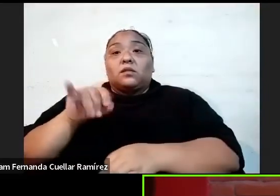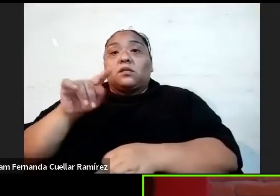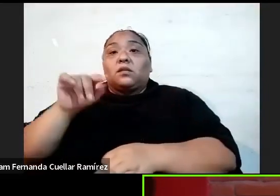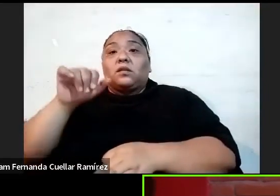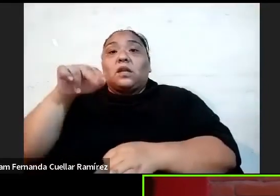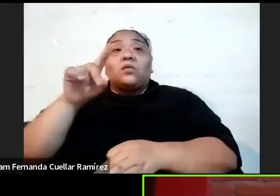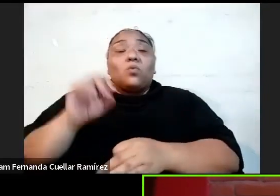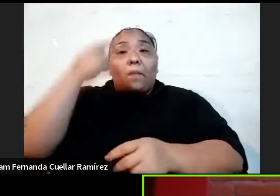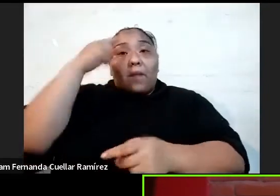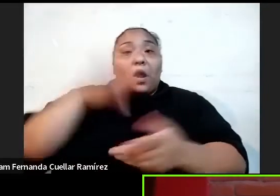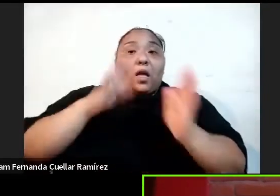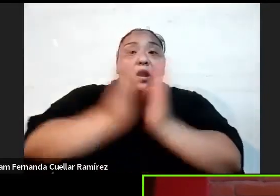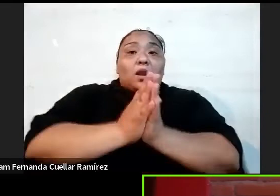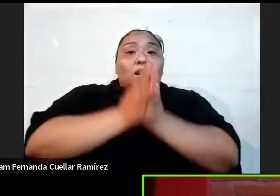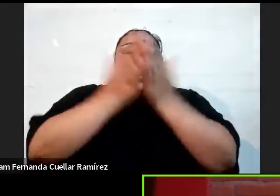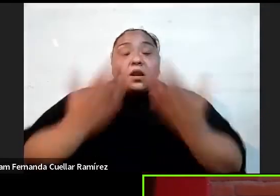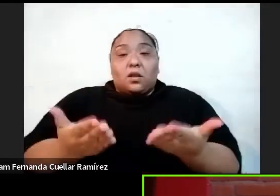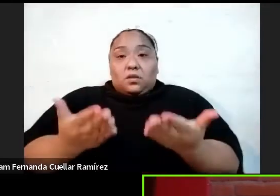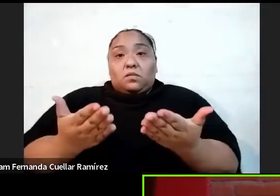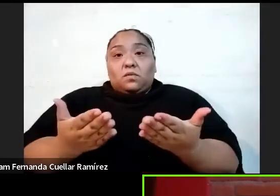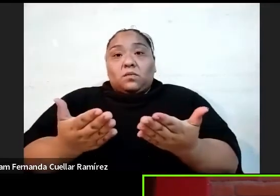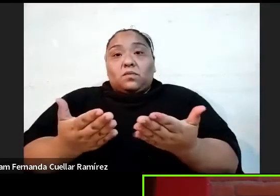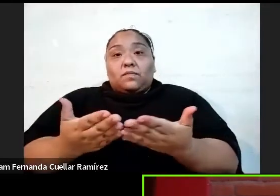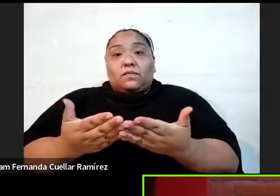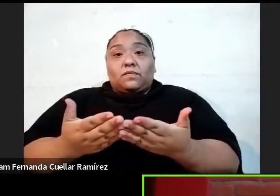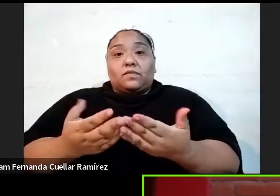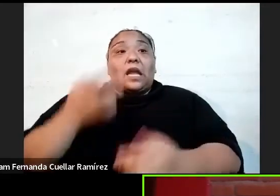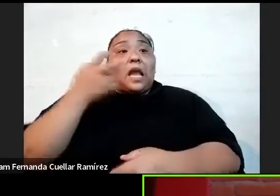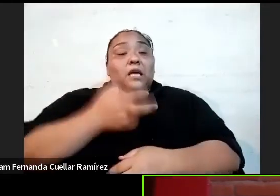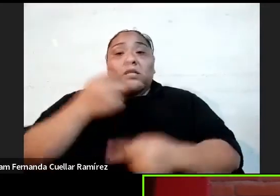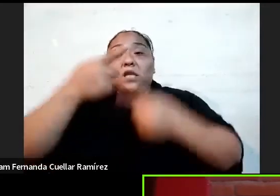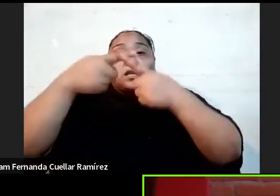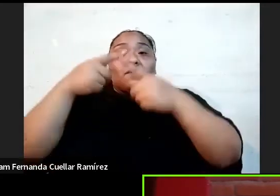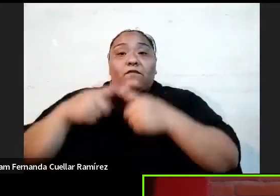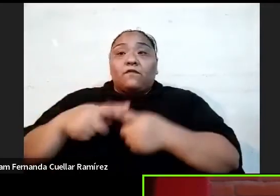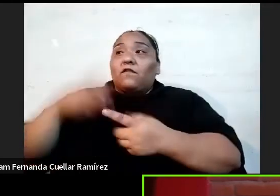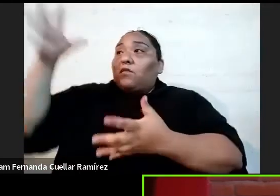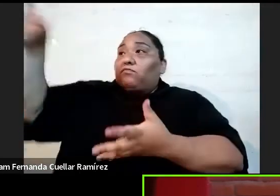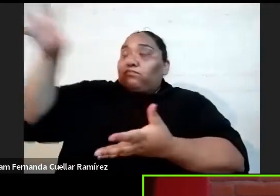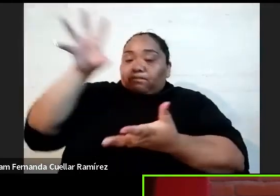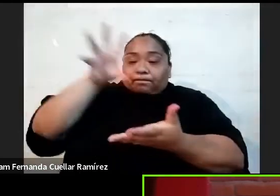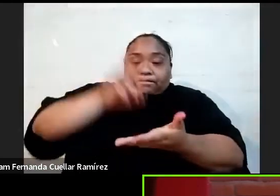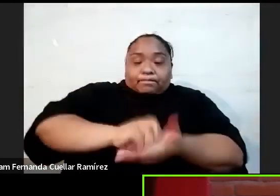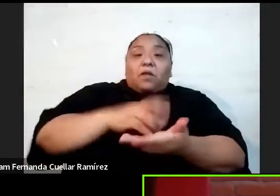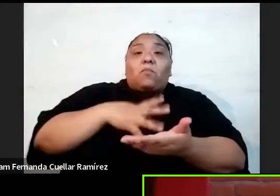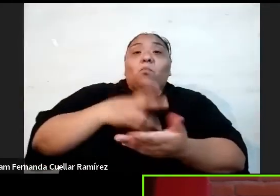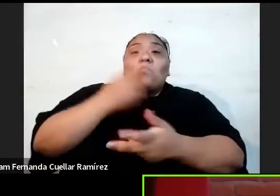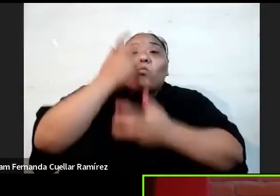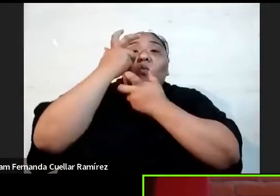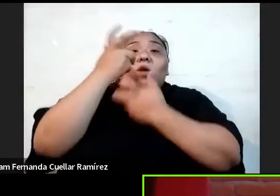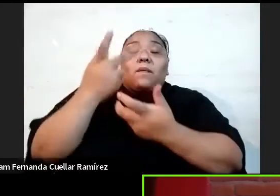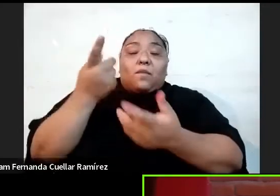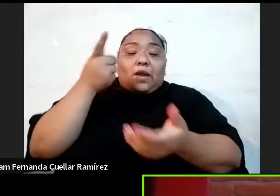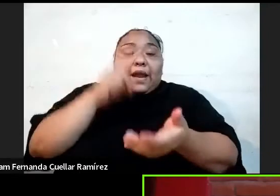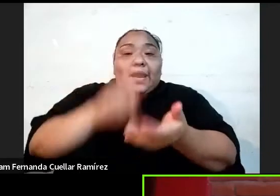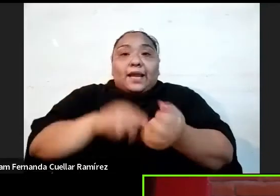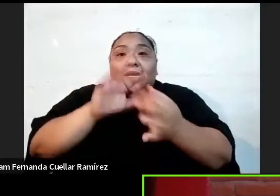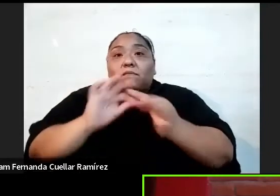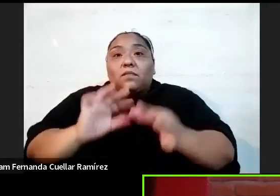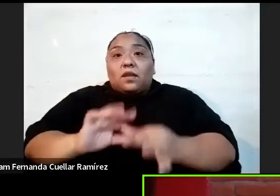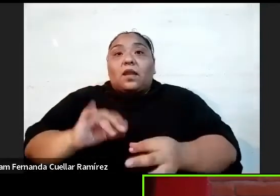libro. Y este es un compilado de diferentes poemas que hablan sobre la identidad,